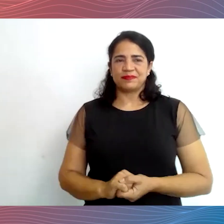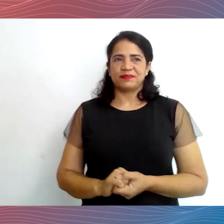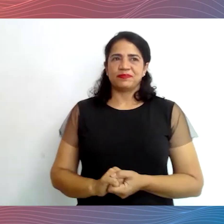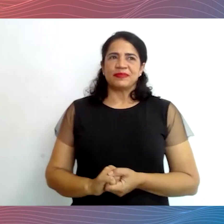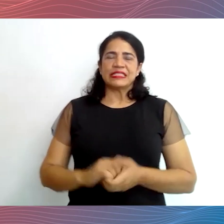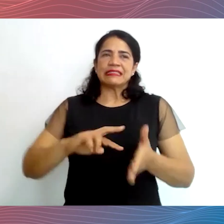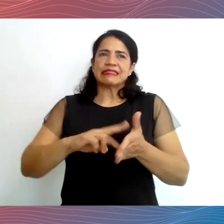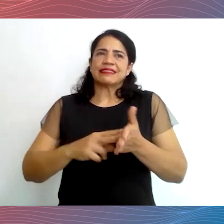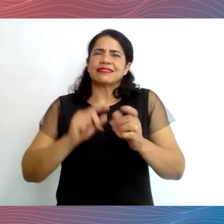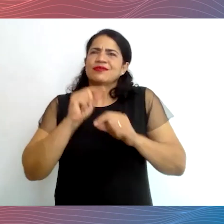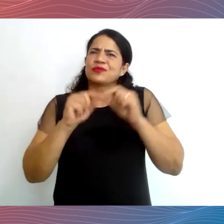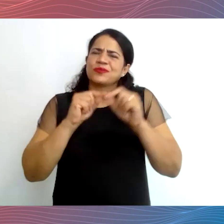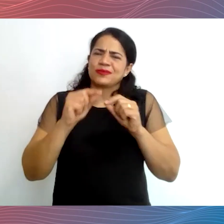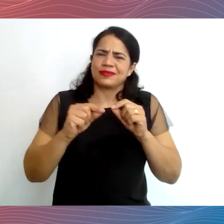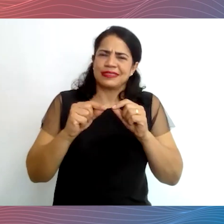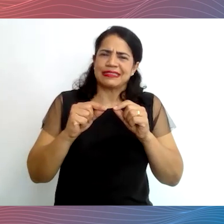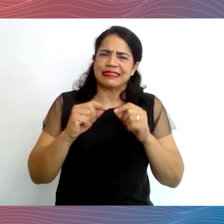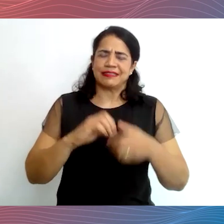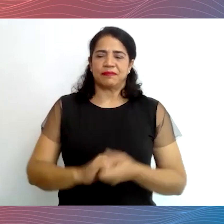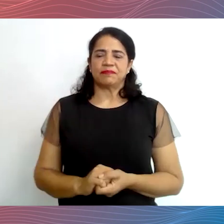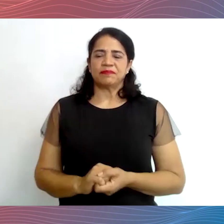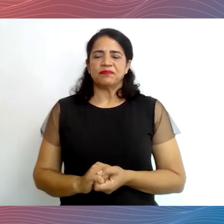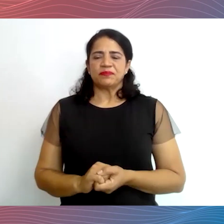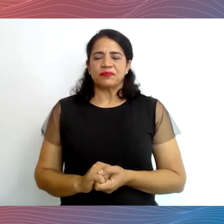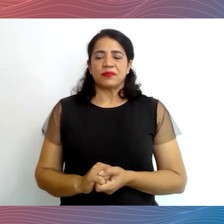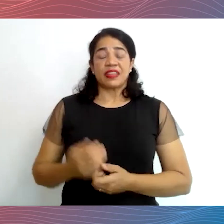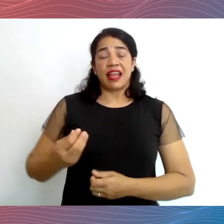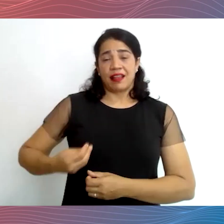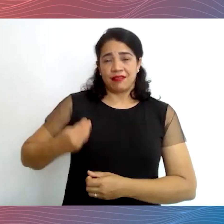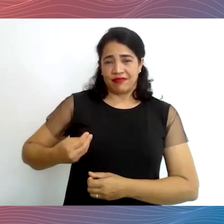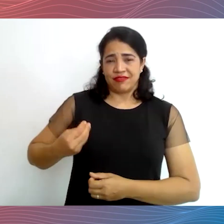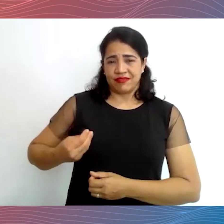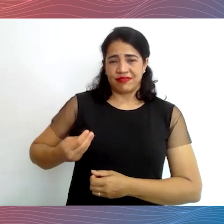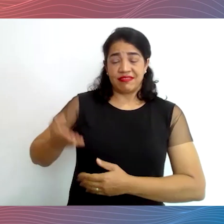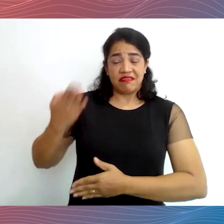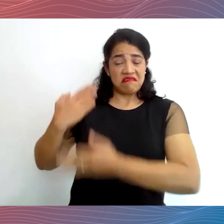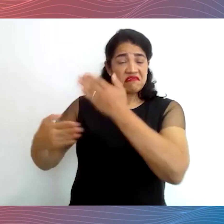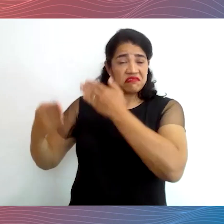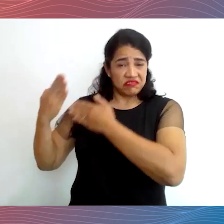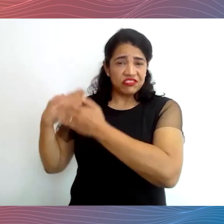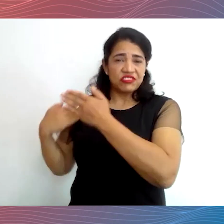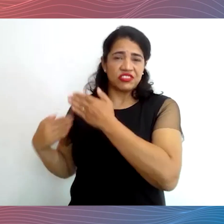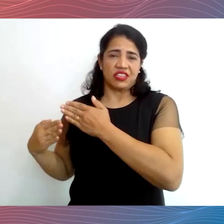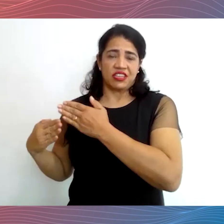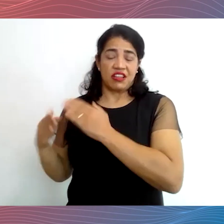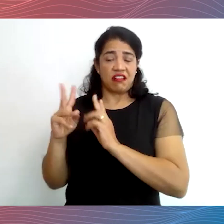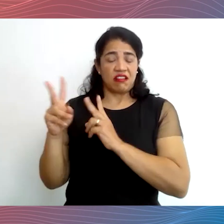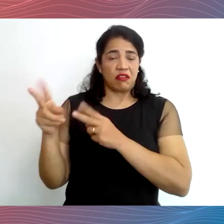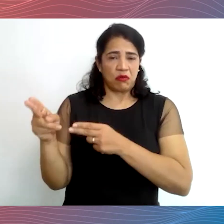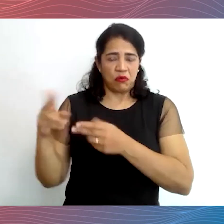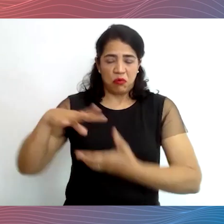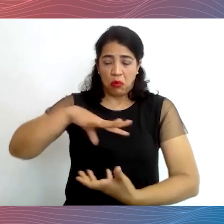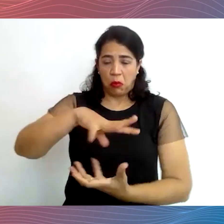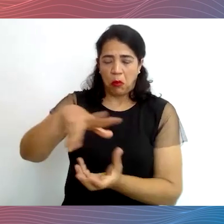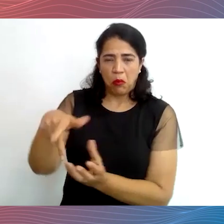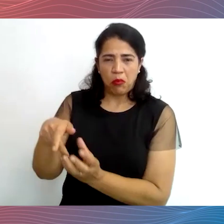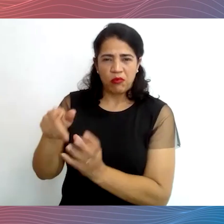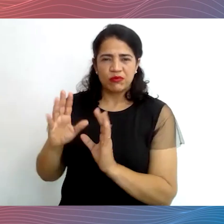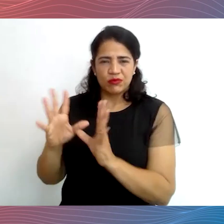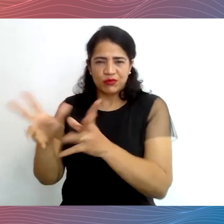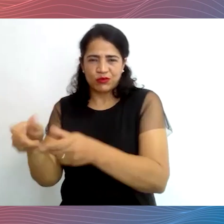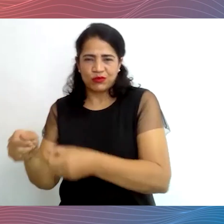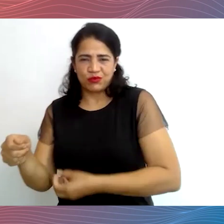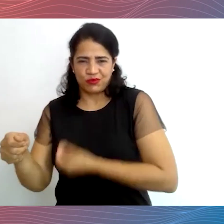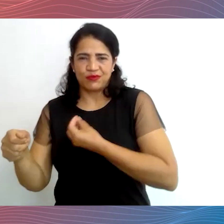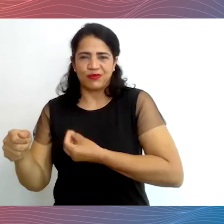de lado o estilo de vida que o mundo todo vive no velho homem. Agora, irmãos, nós vestimos